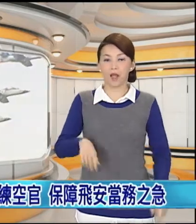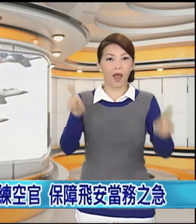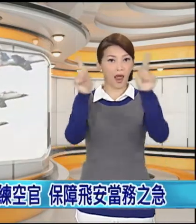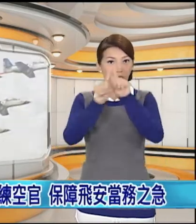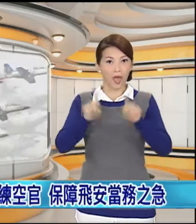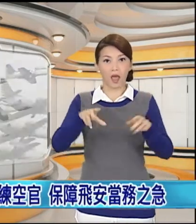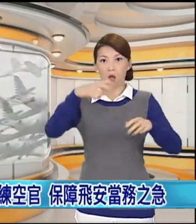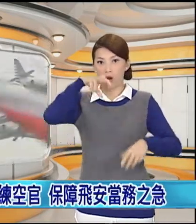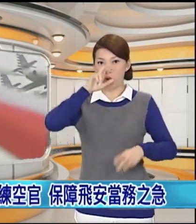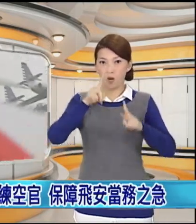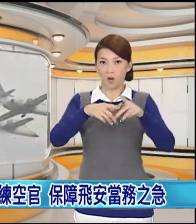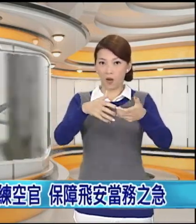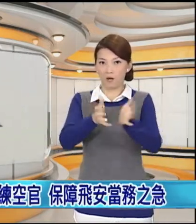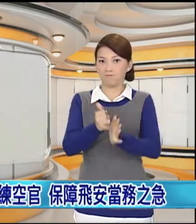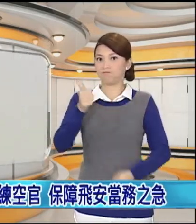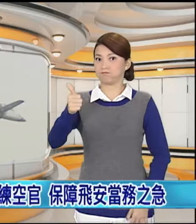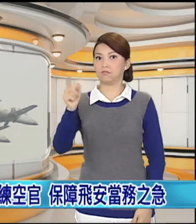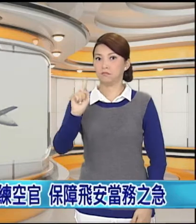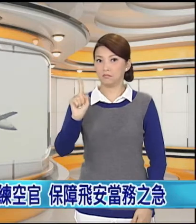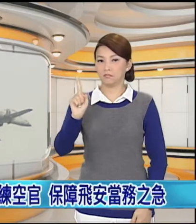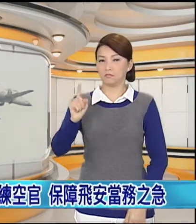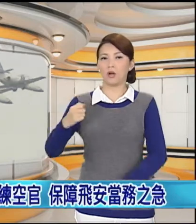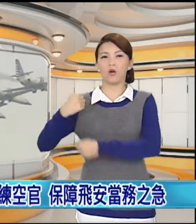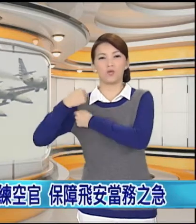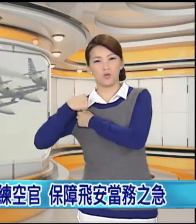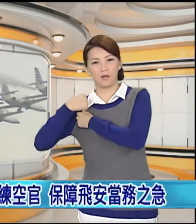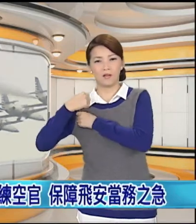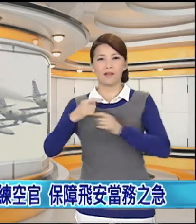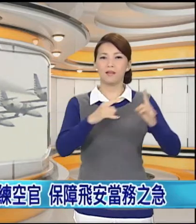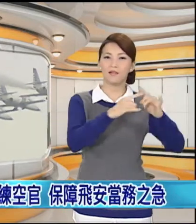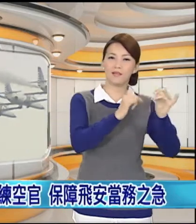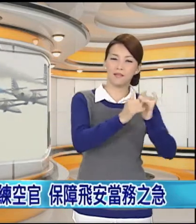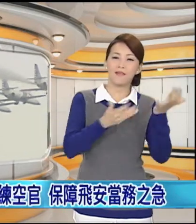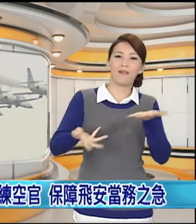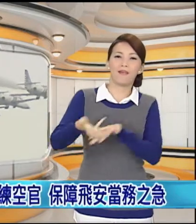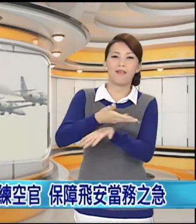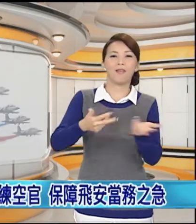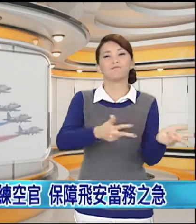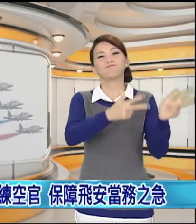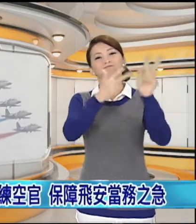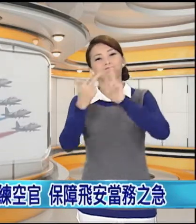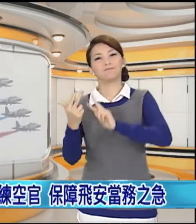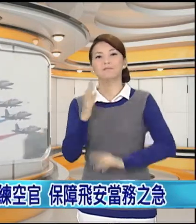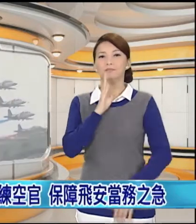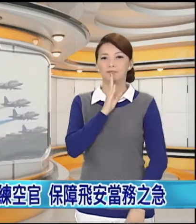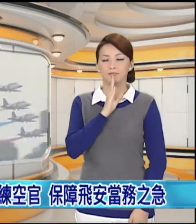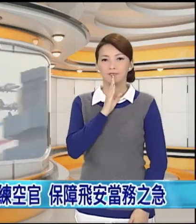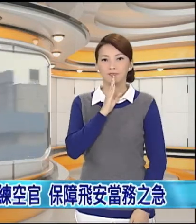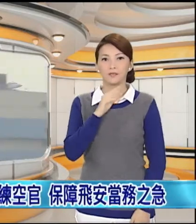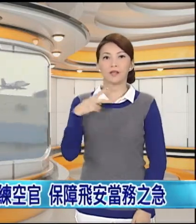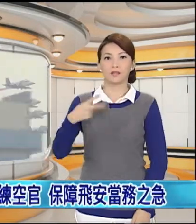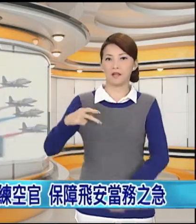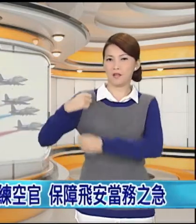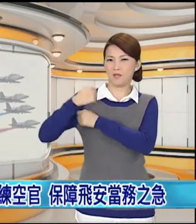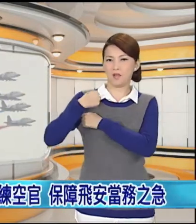组是军民双向交流的桥梁，同时也是空军精实战绩的最佳体